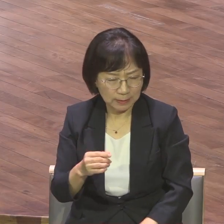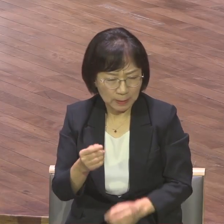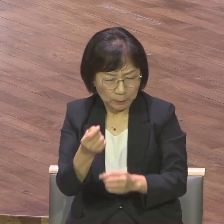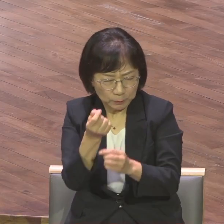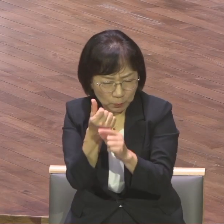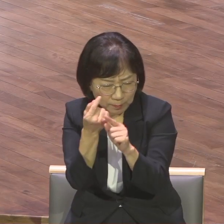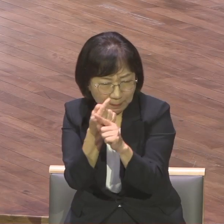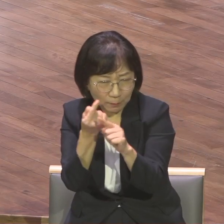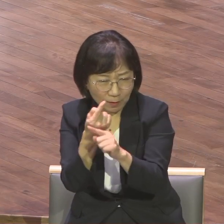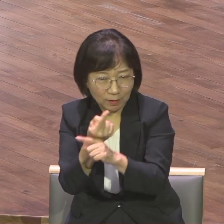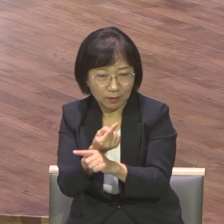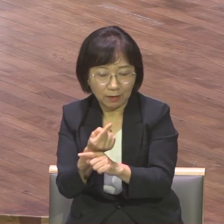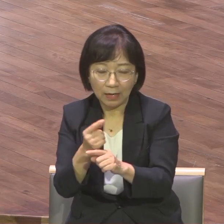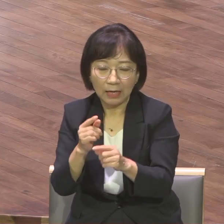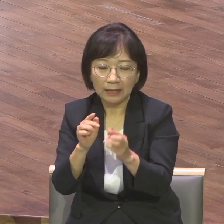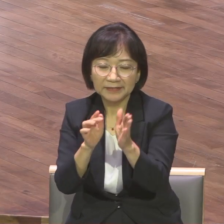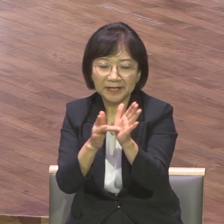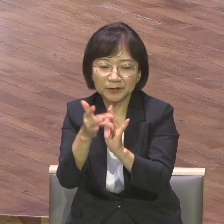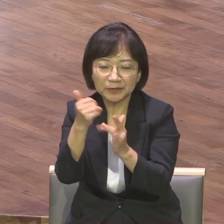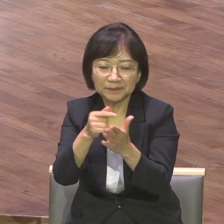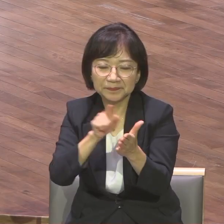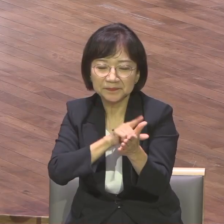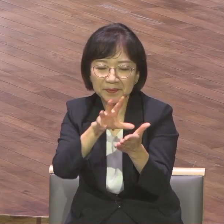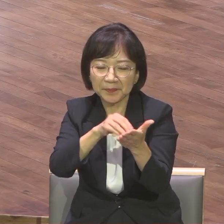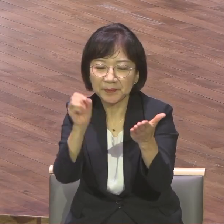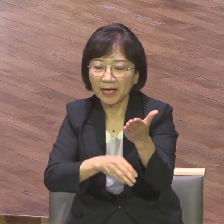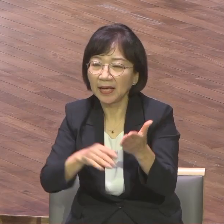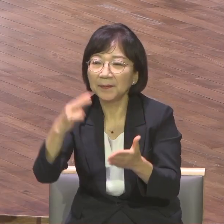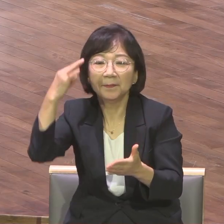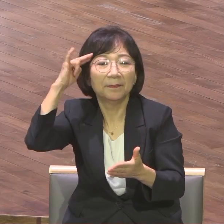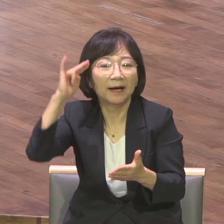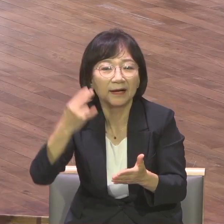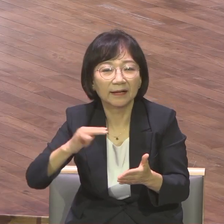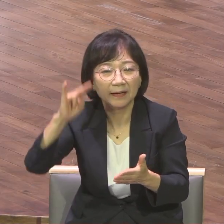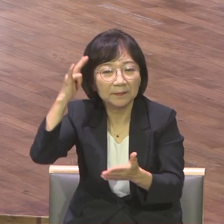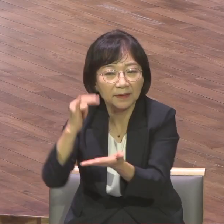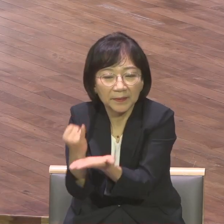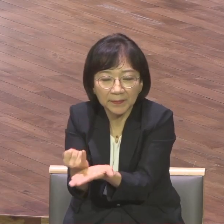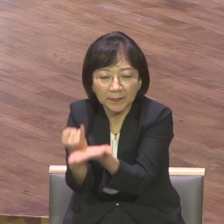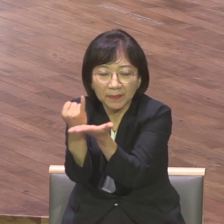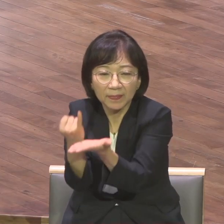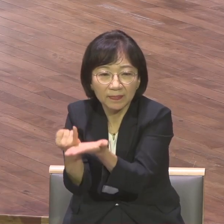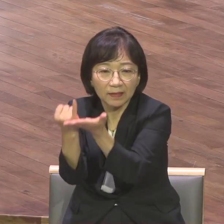묘하게 성경선된 말이야. 천주교 교리 종교 다원주의.